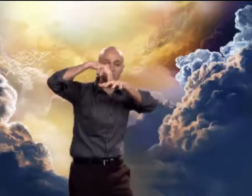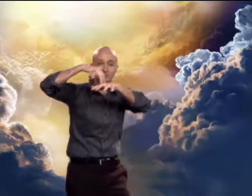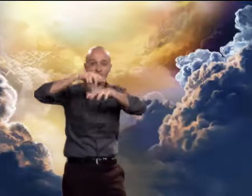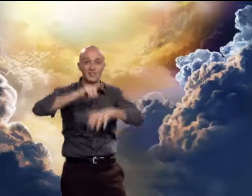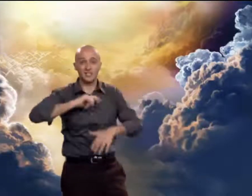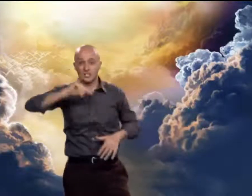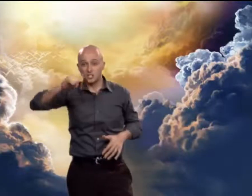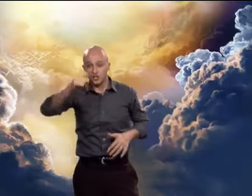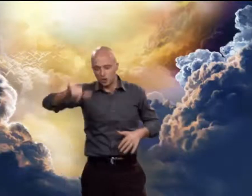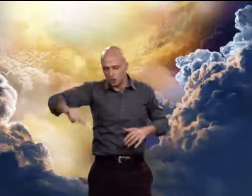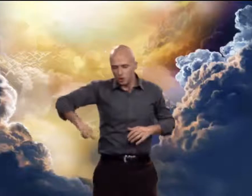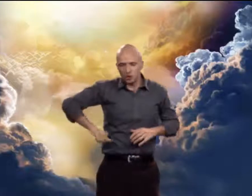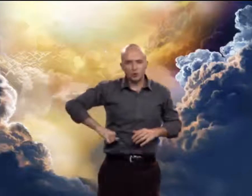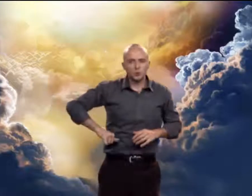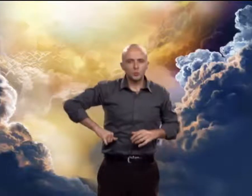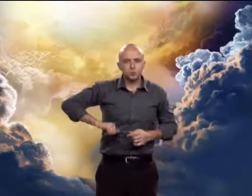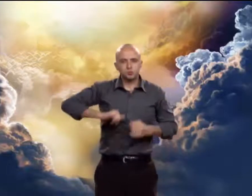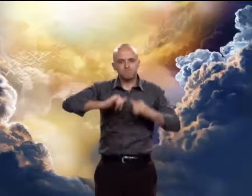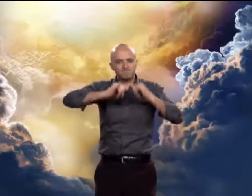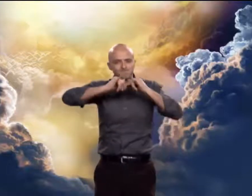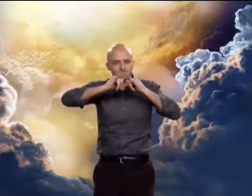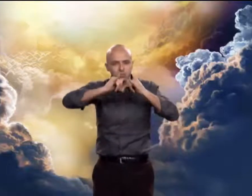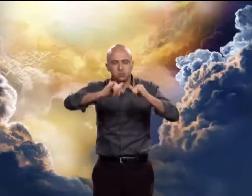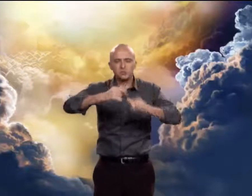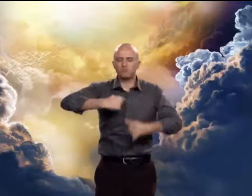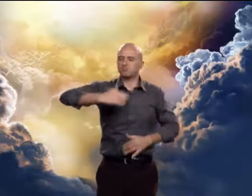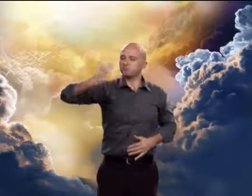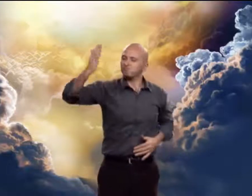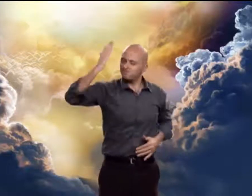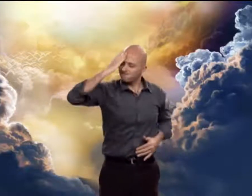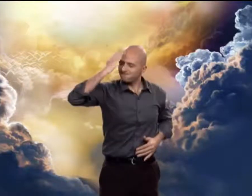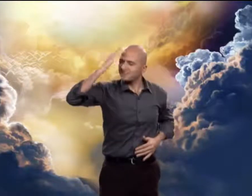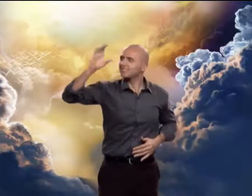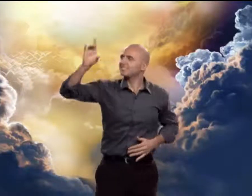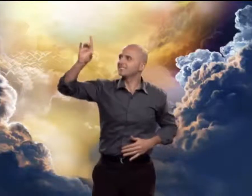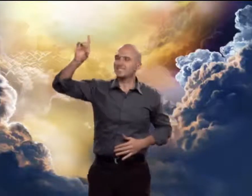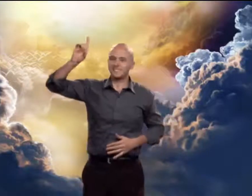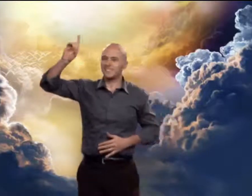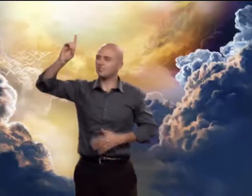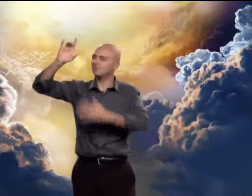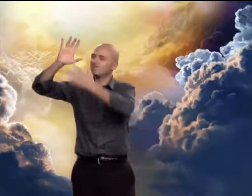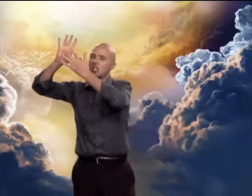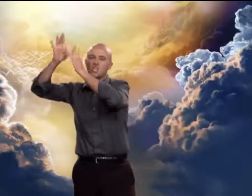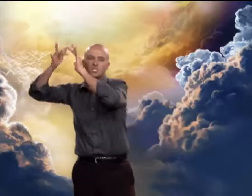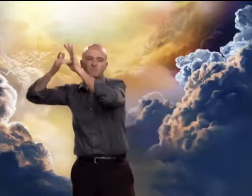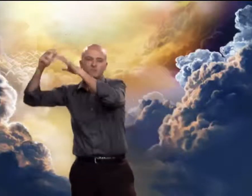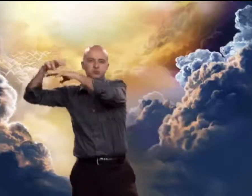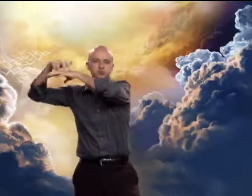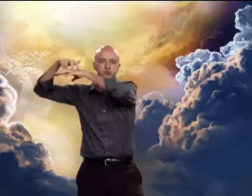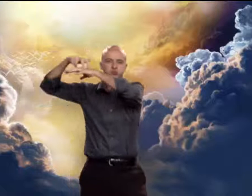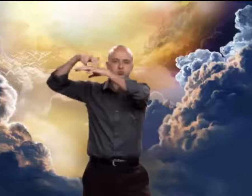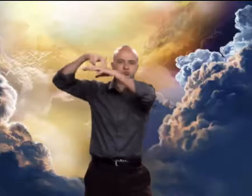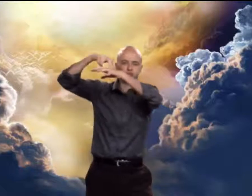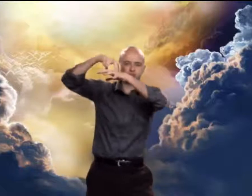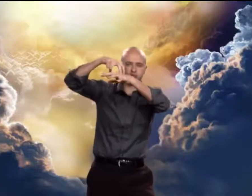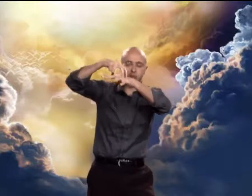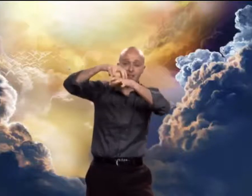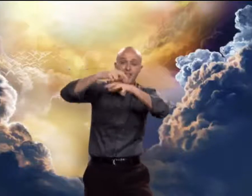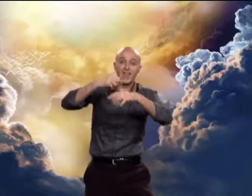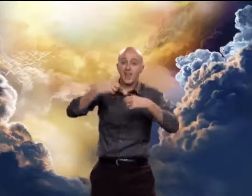e por fim se levantará sobre a terra. Em minha carne verei a Deus. Vê-lo-ei por mim mesmo. Os meus olhos o